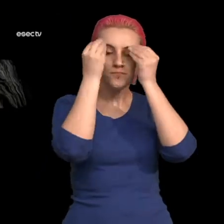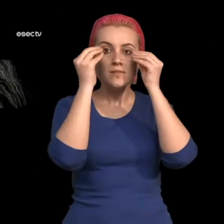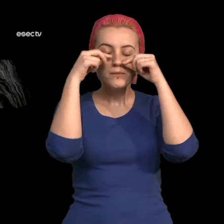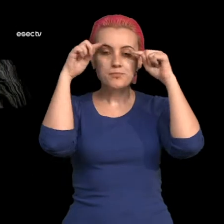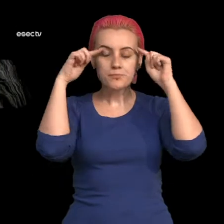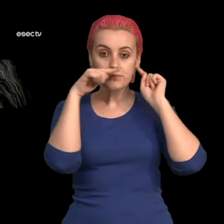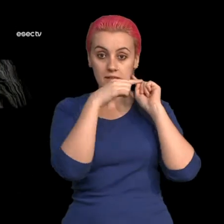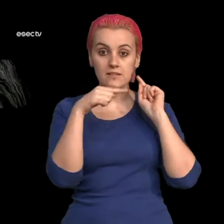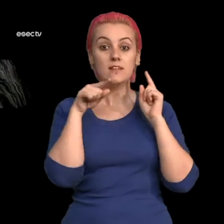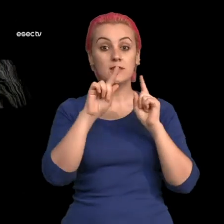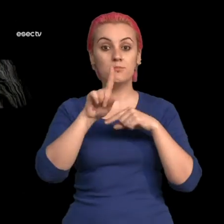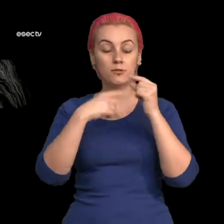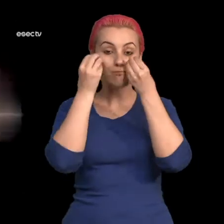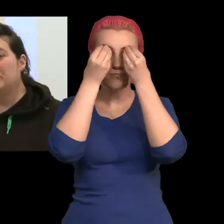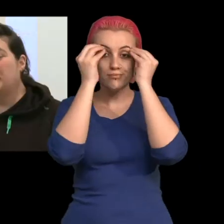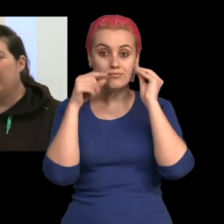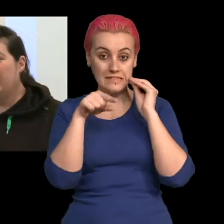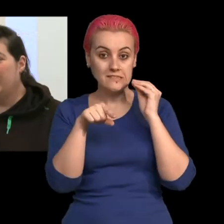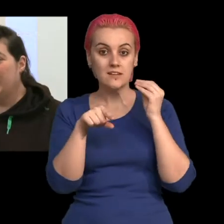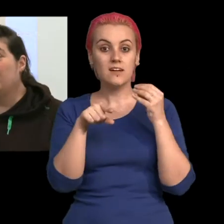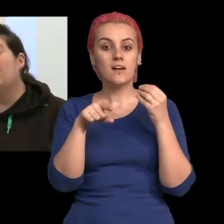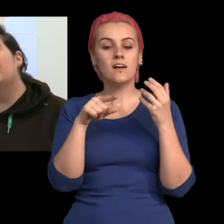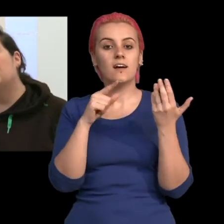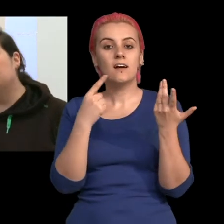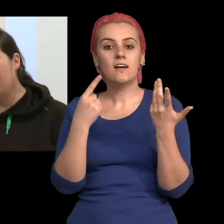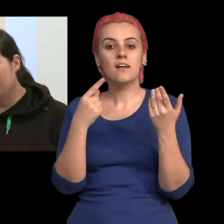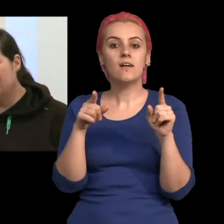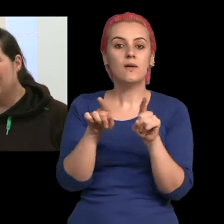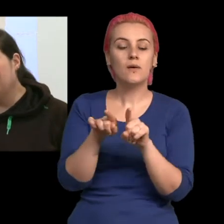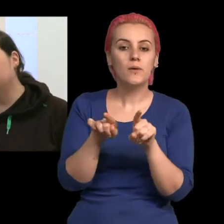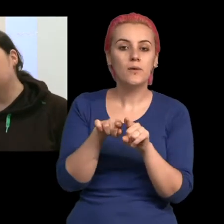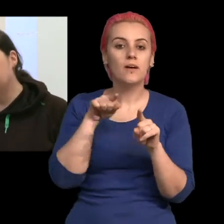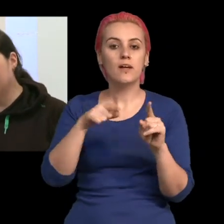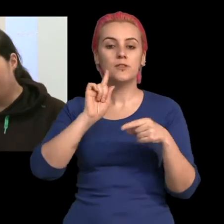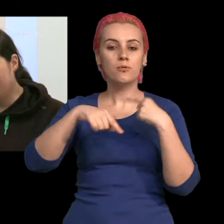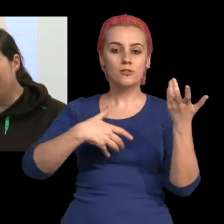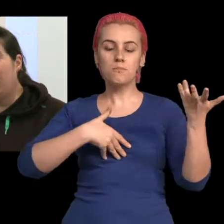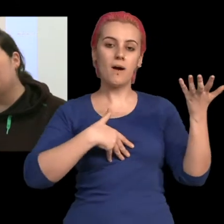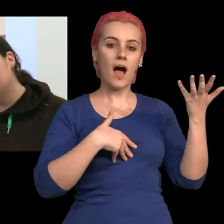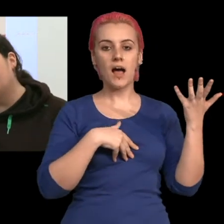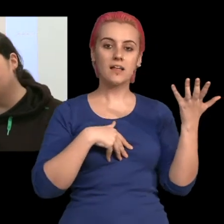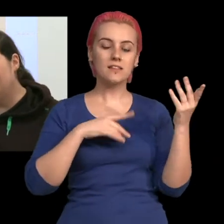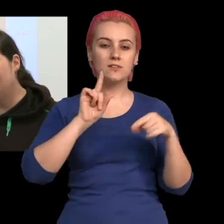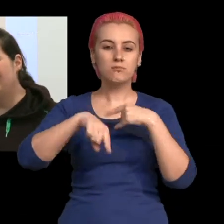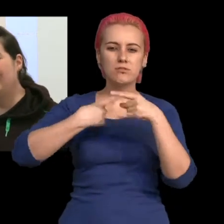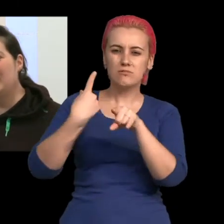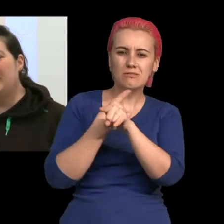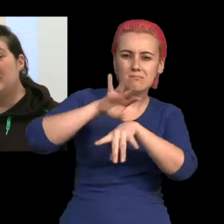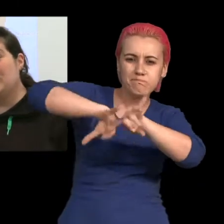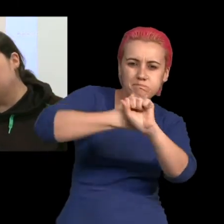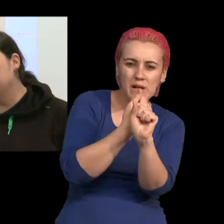Nas circunstâncias em que ela põe Belladonna, de facto há a frequência de um baile, o baile é onde há um massacre, ao qual ela